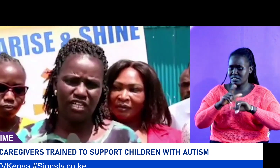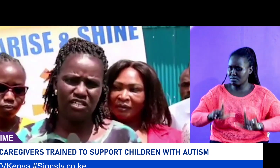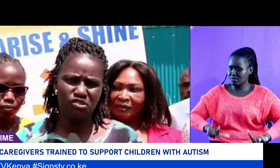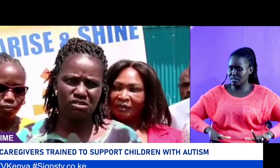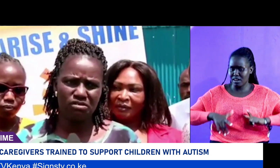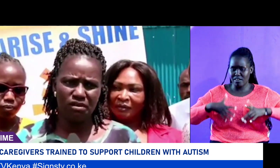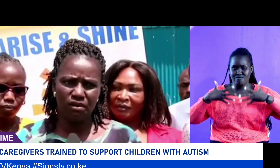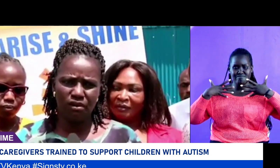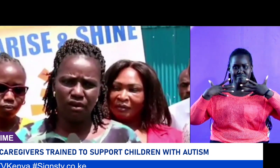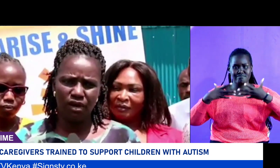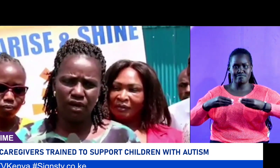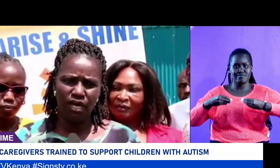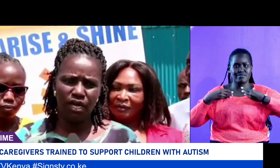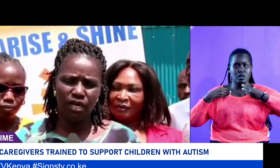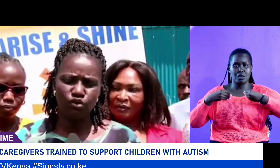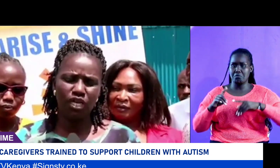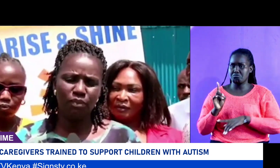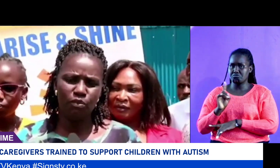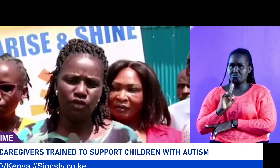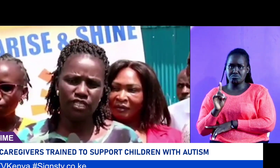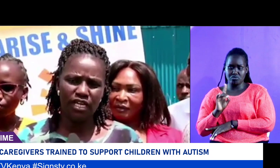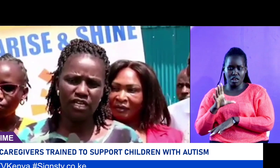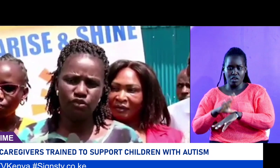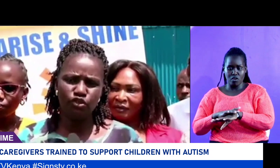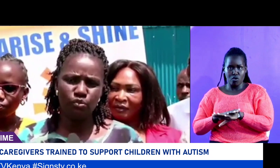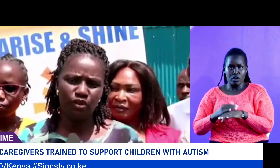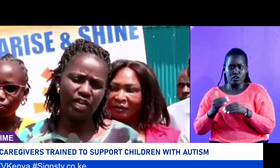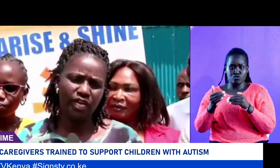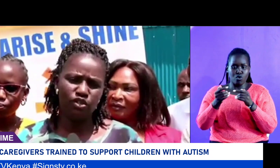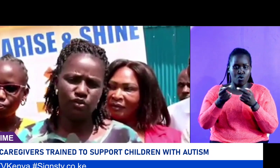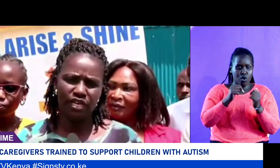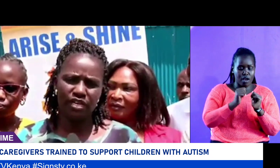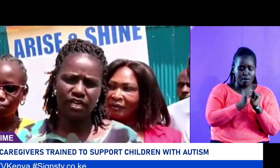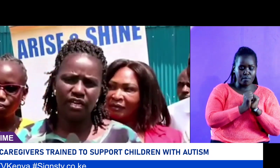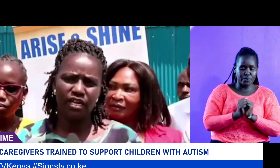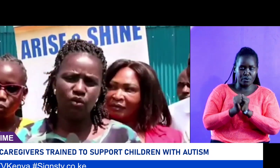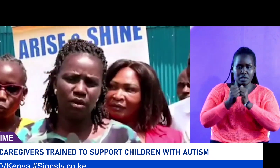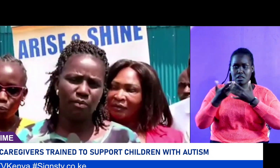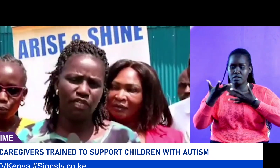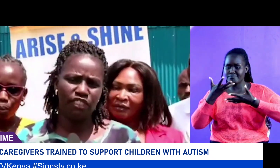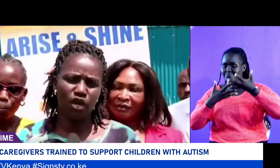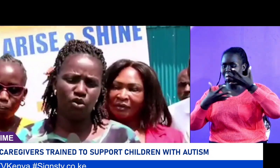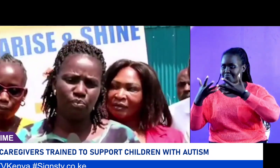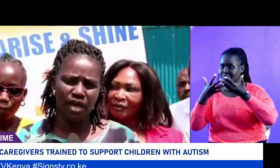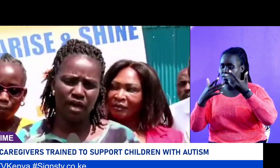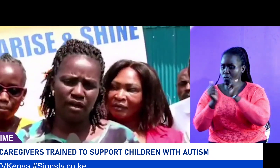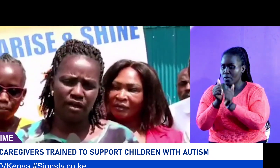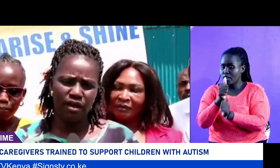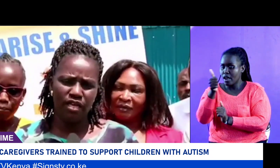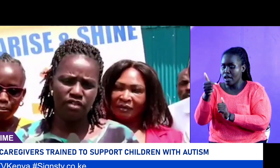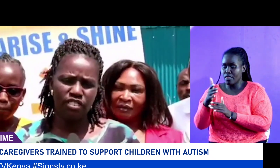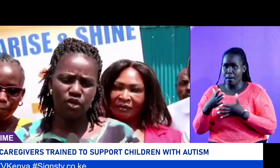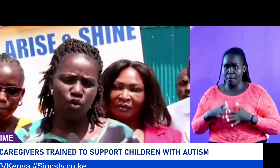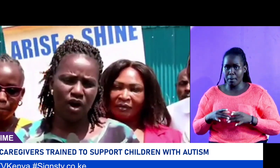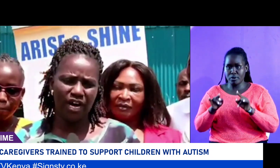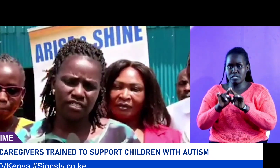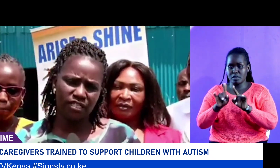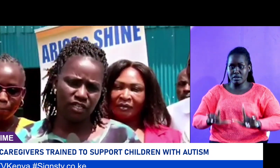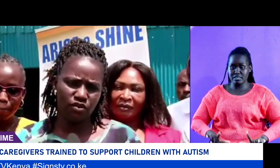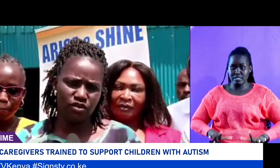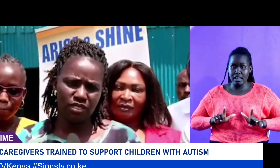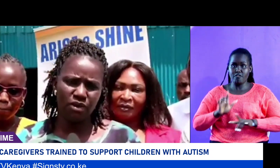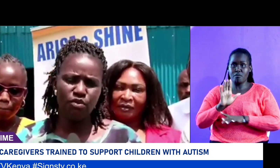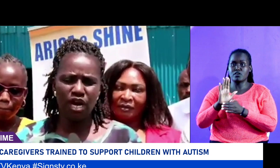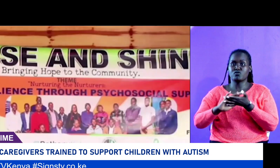sana, unahitaji kuja pamoja ili ujumuike na watu wengine ili kwamba maisha yako pia iweze kuwa